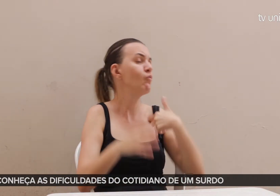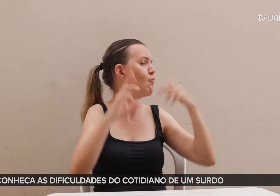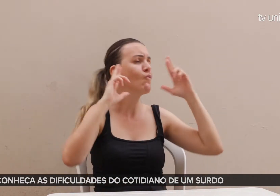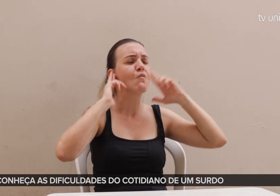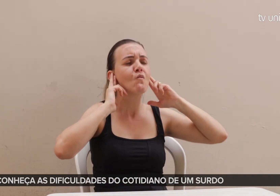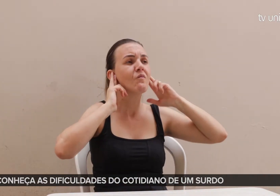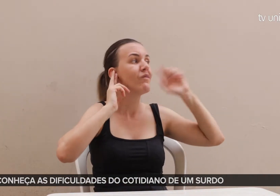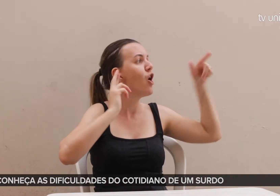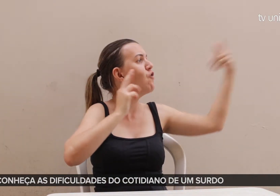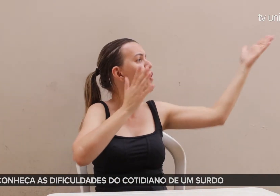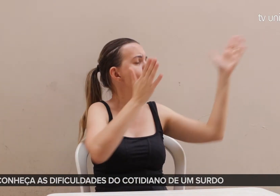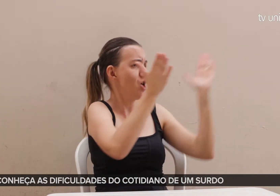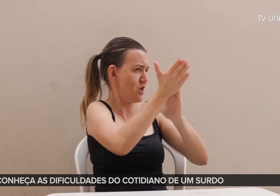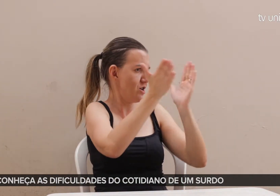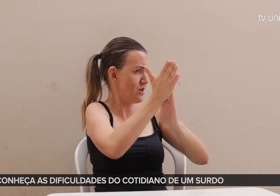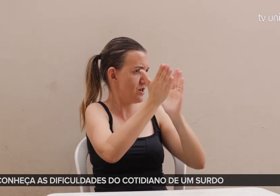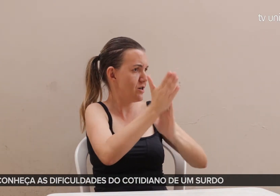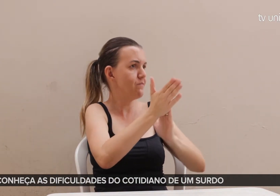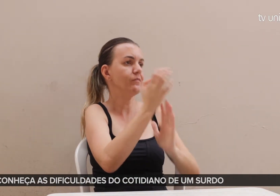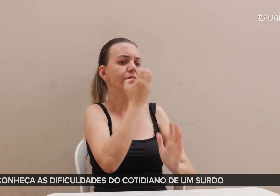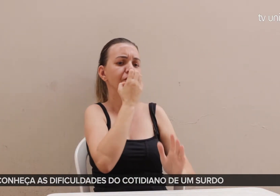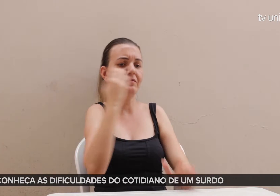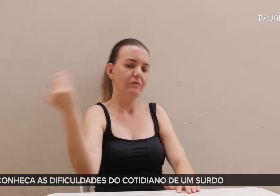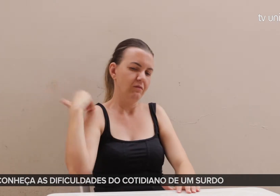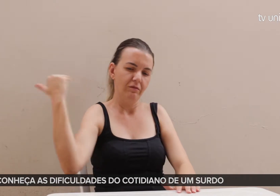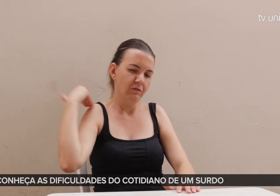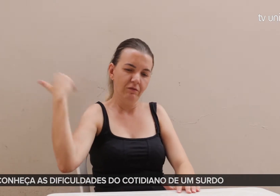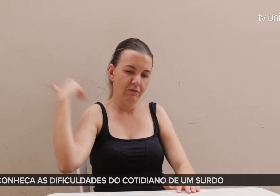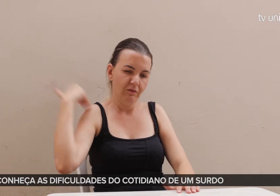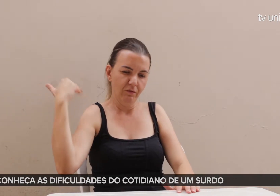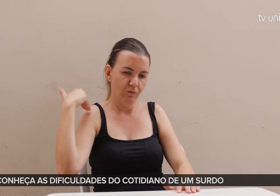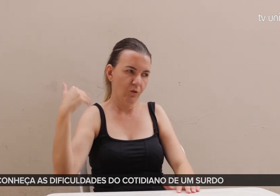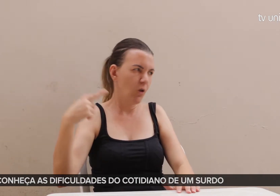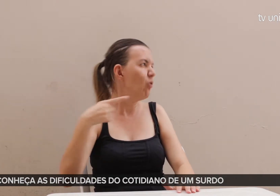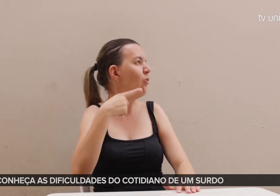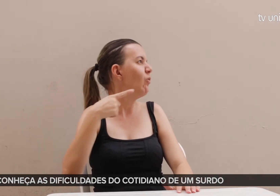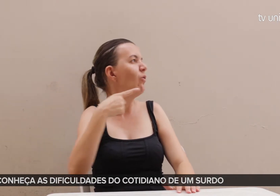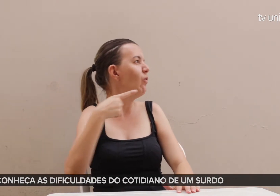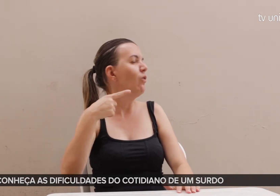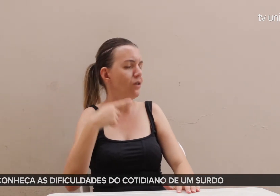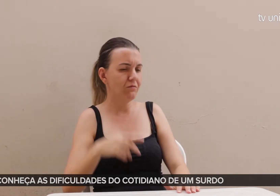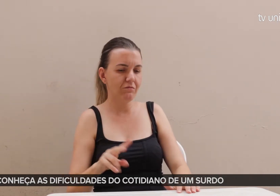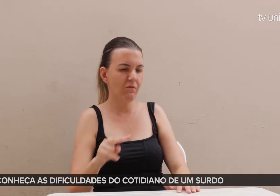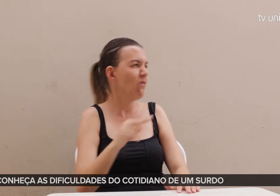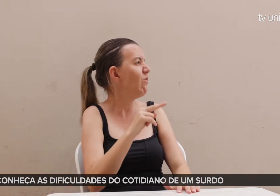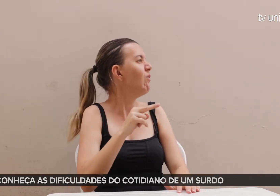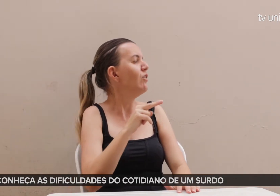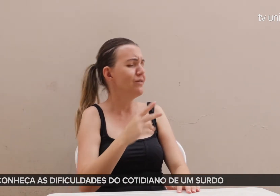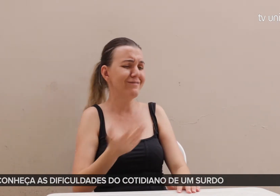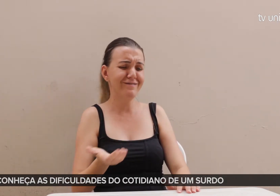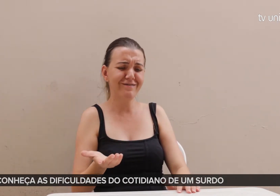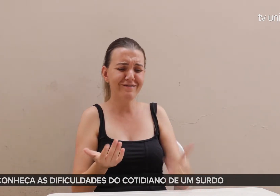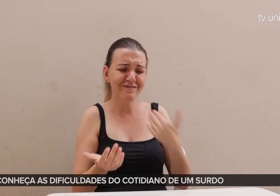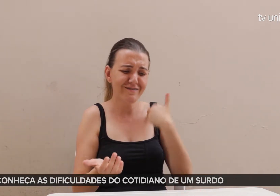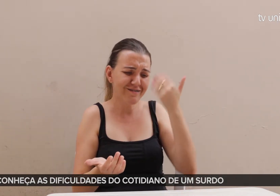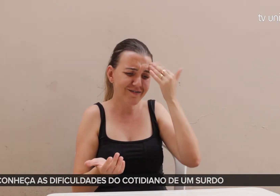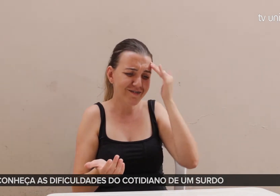minha casa a luz, a campainha, ela queimou. E aí o cachorro começou a latir e meio que apontar